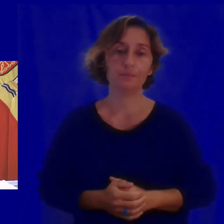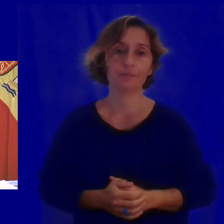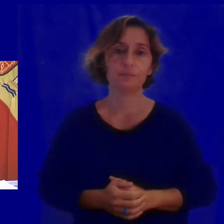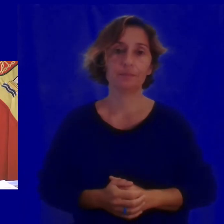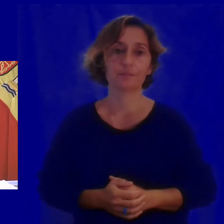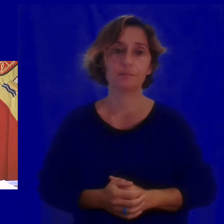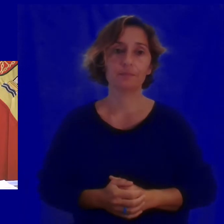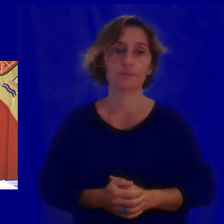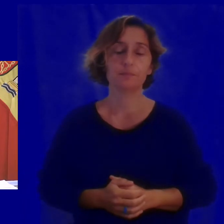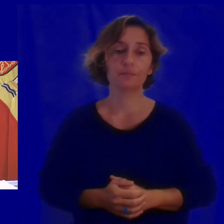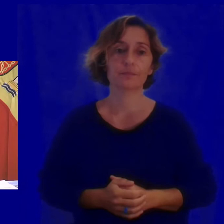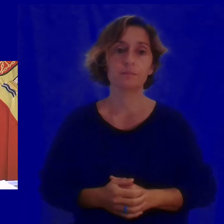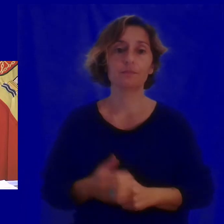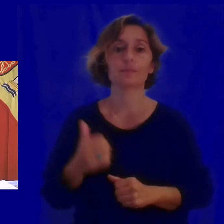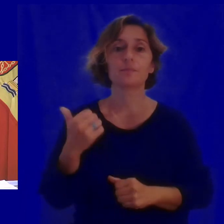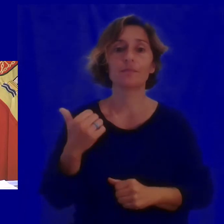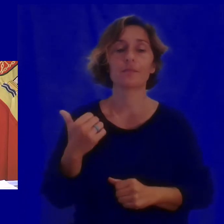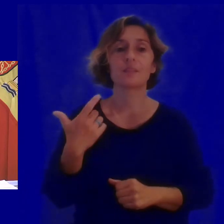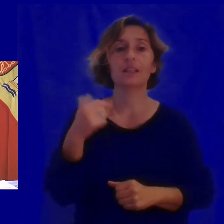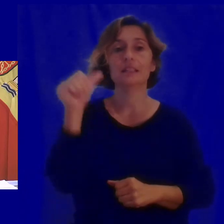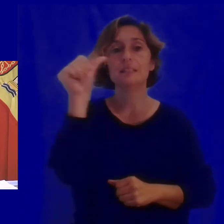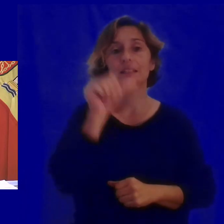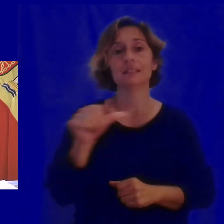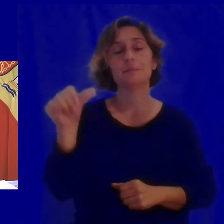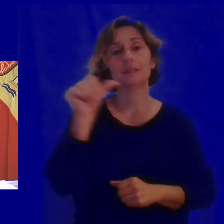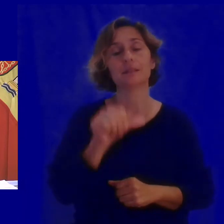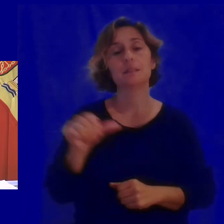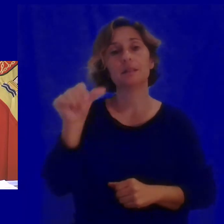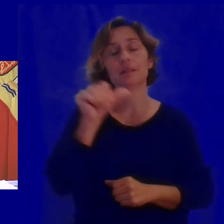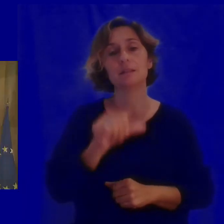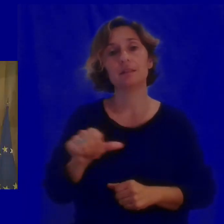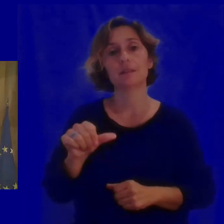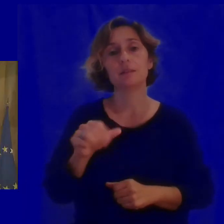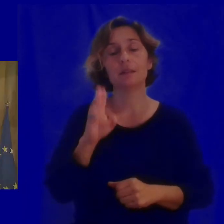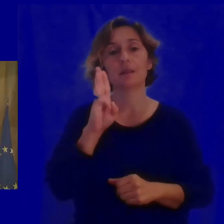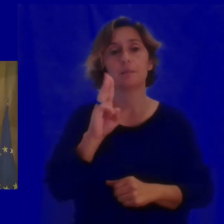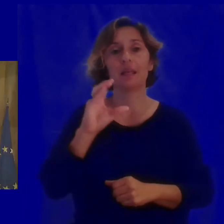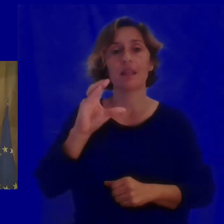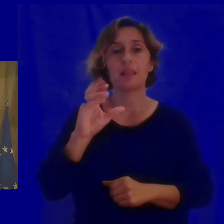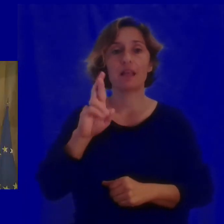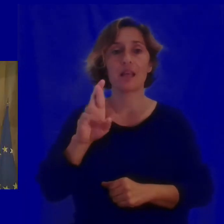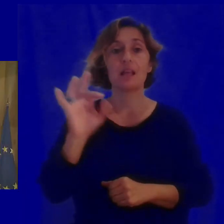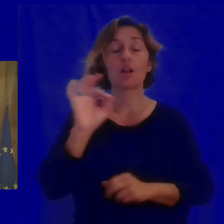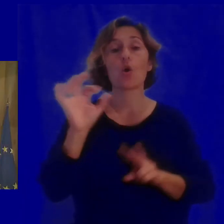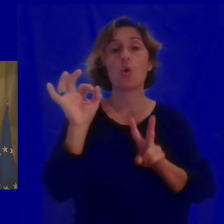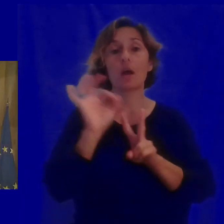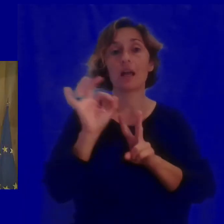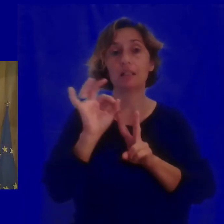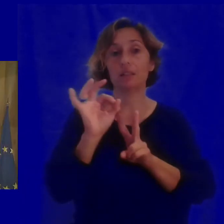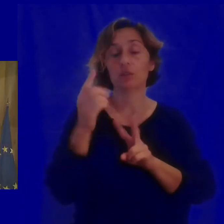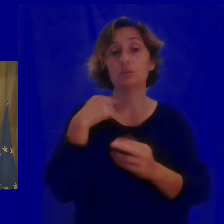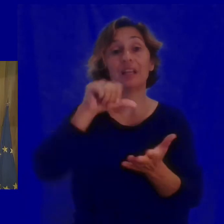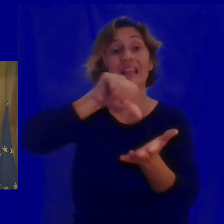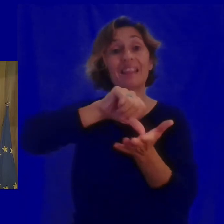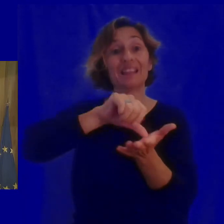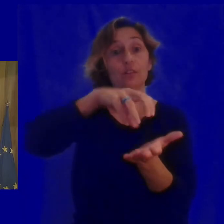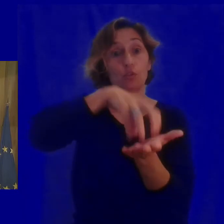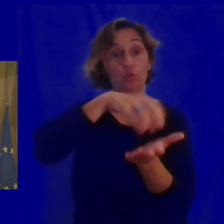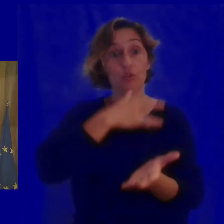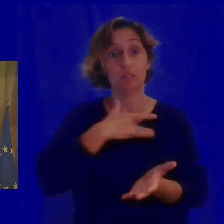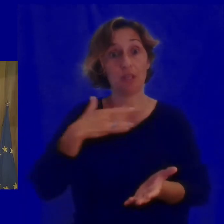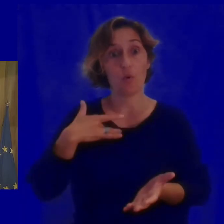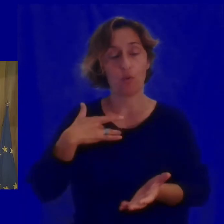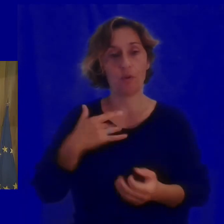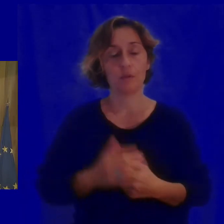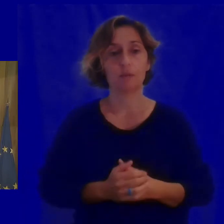Esta es la evolución también por semana de los casos confirmados por PCR o por antígenos en los centros sociosanitarios. Y ya